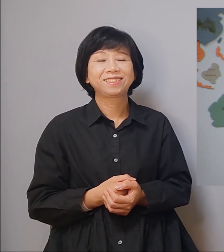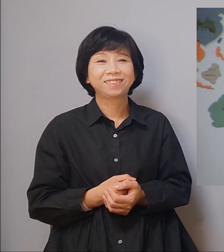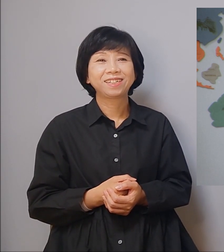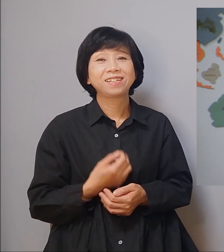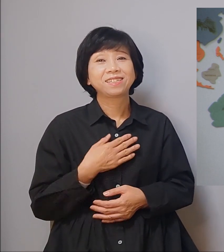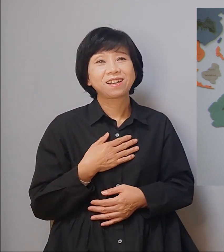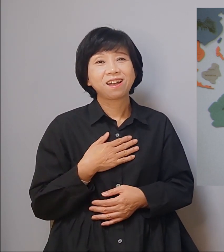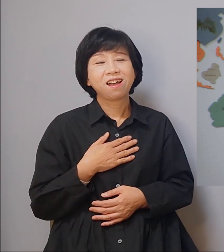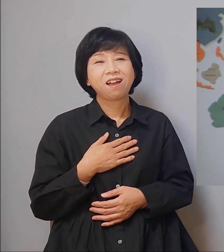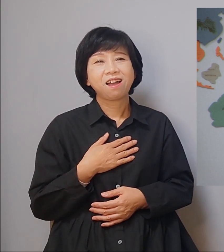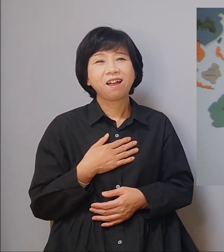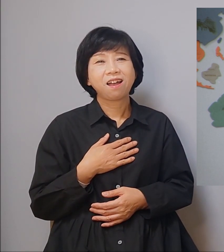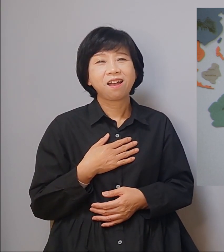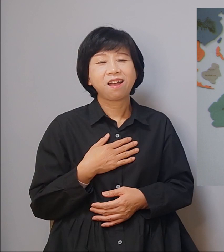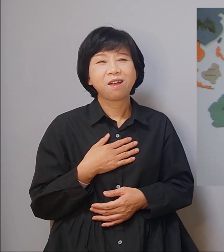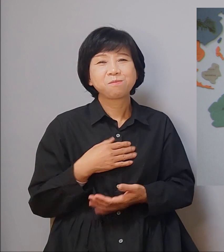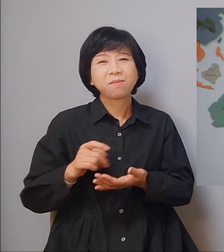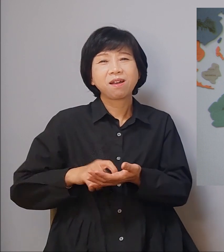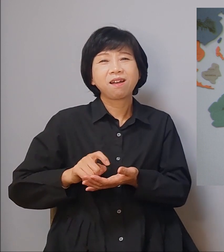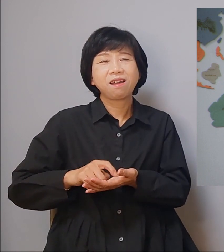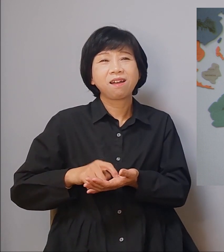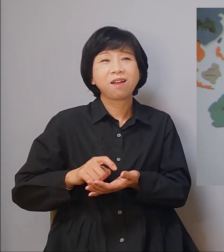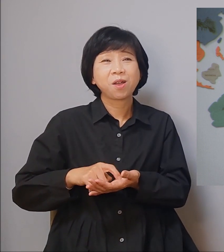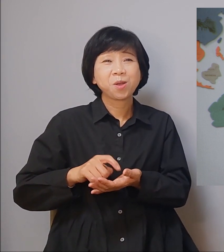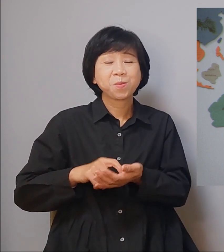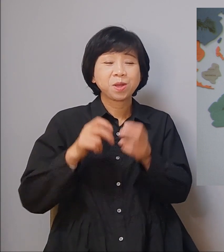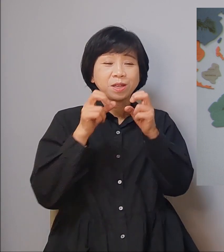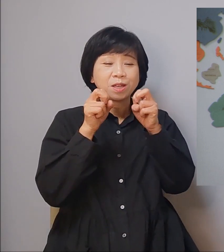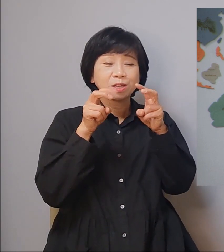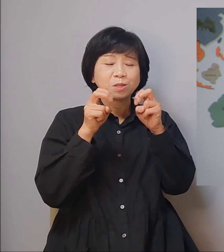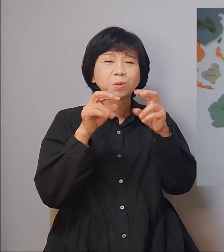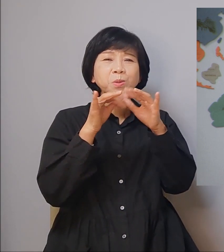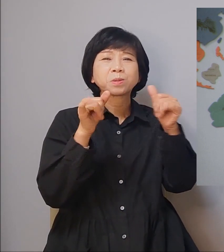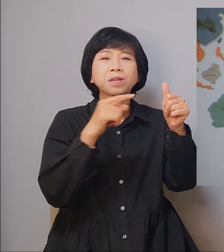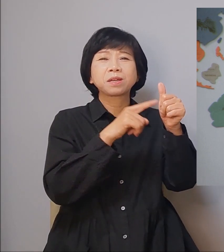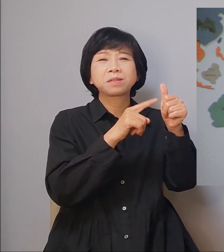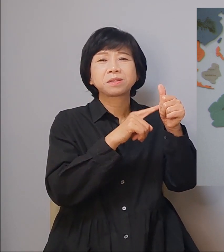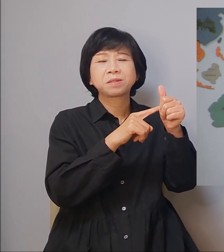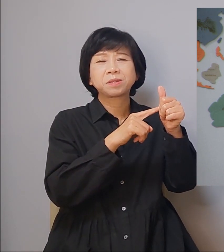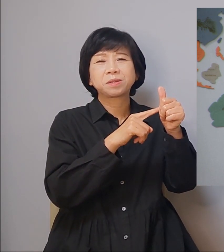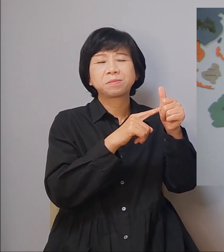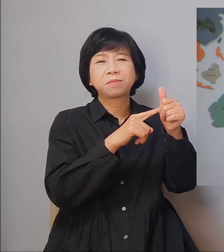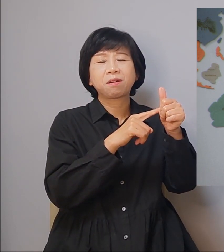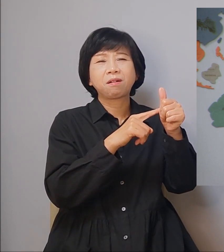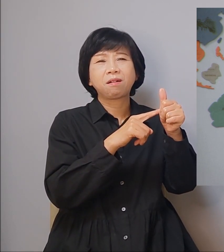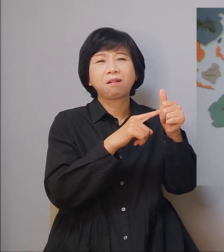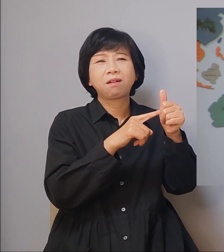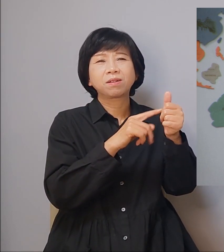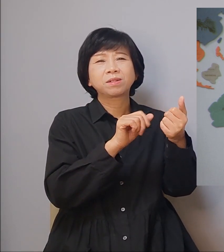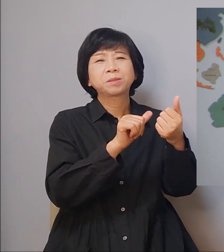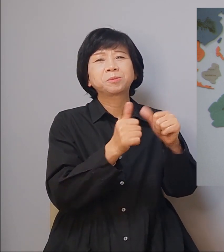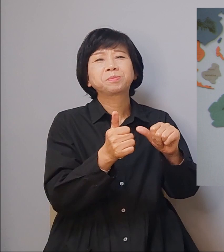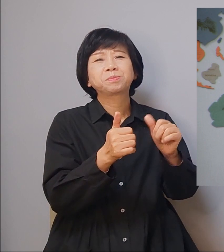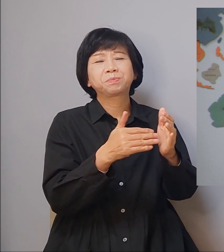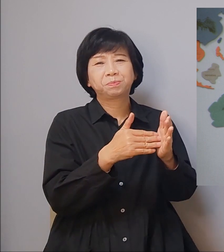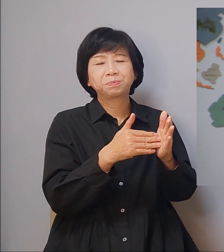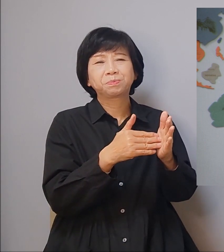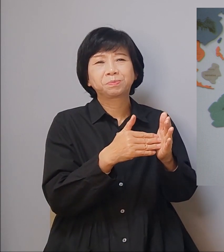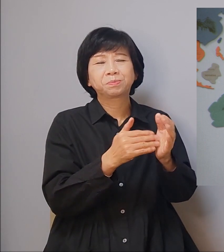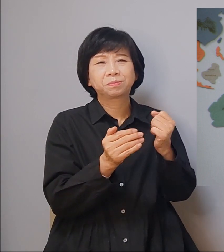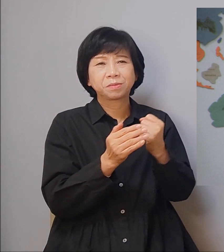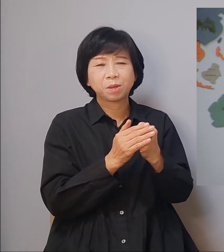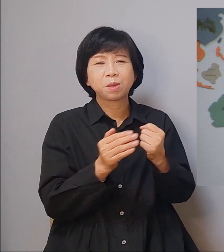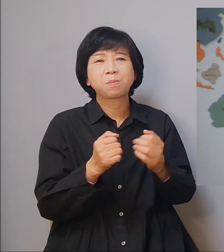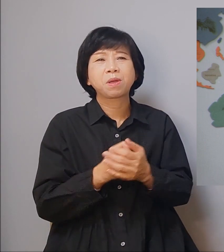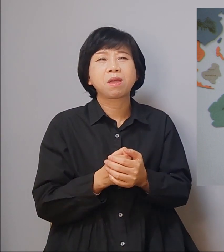제가 한 번은 급하게 우리 선교사님 가정에 장례가 났다고 해서 이제 여러 목사님들과